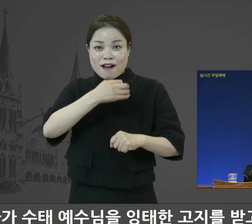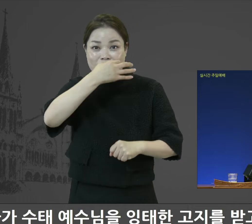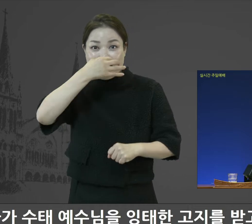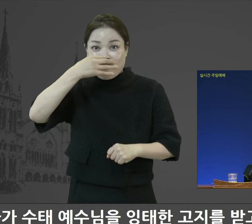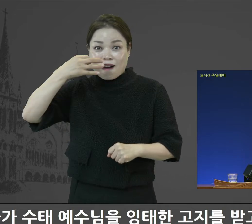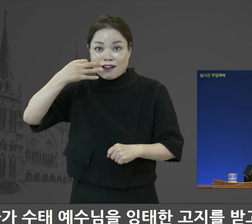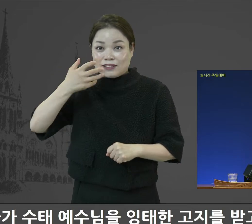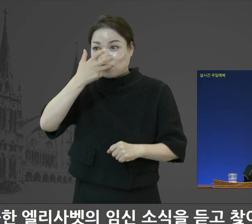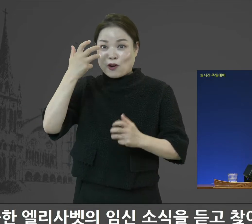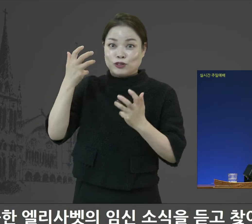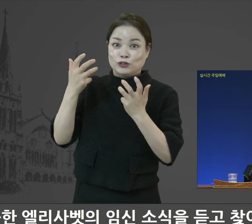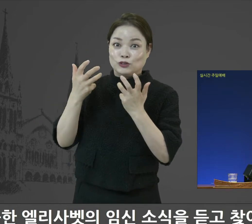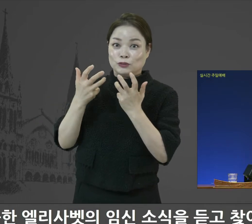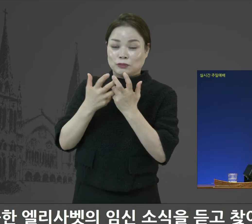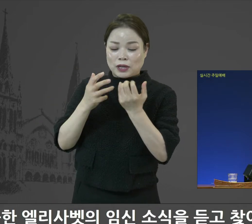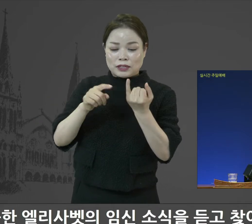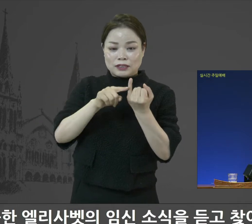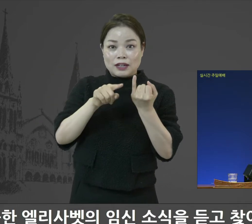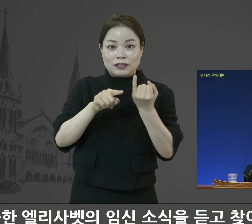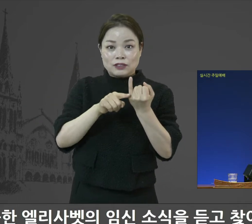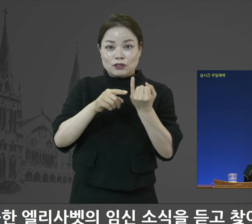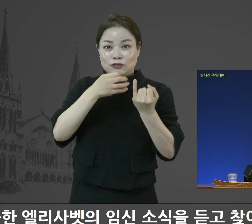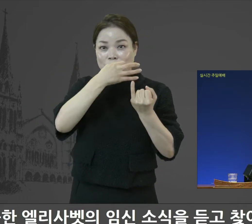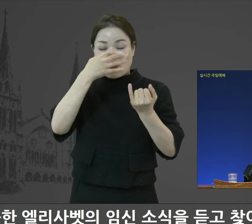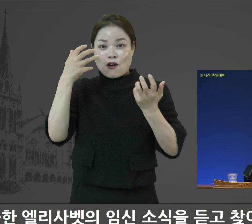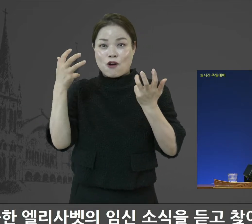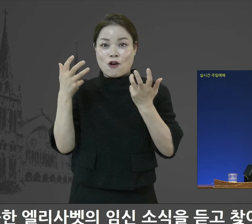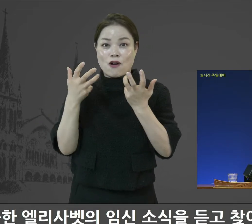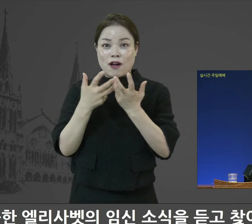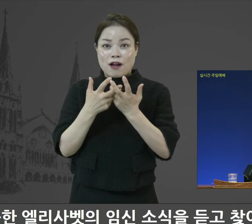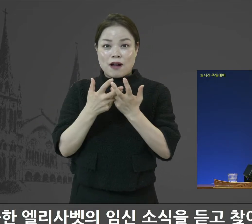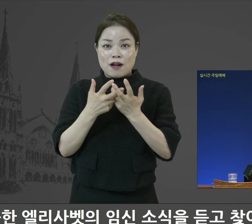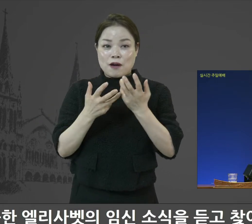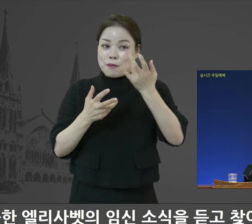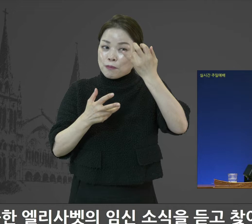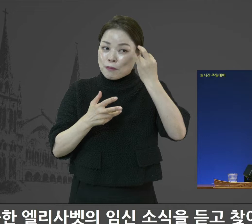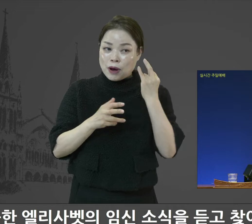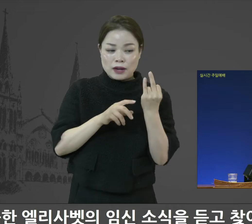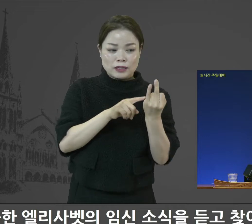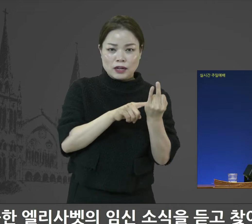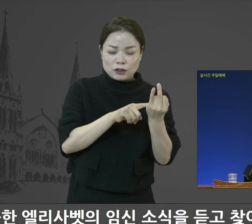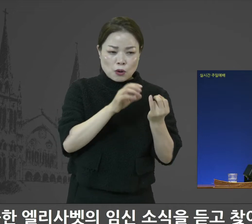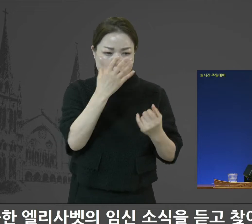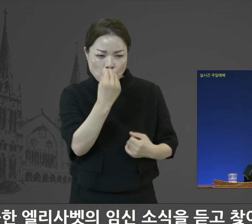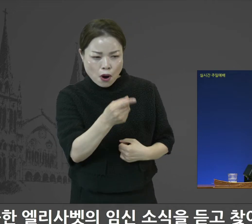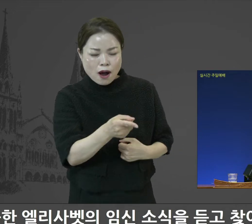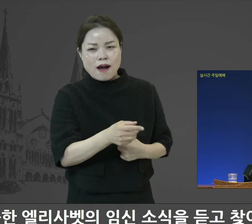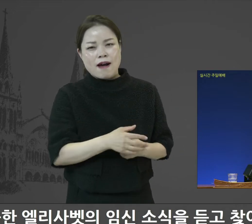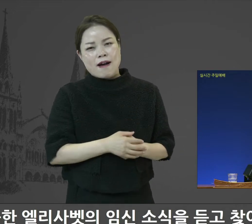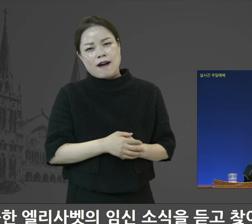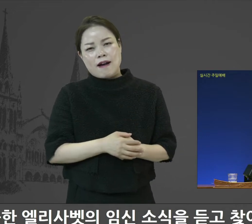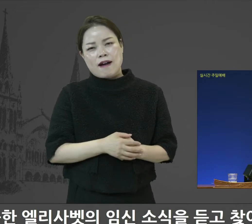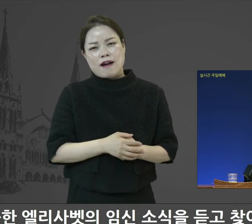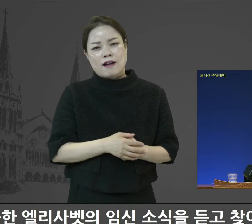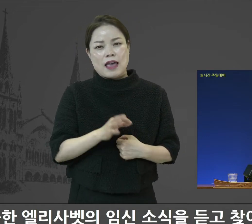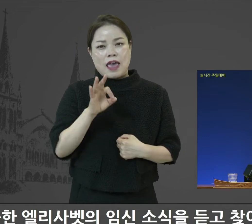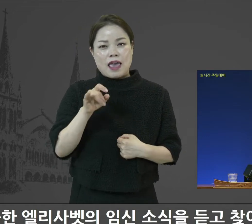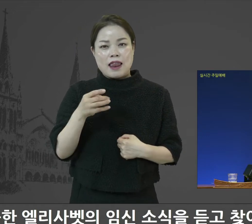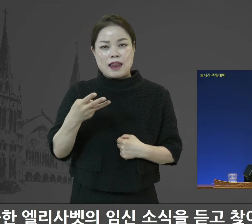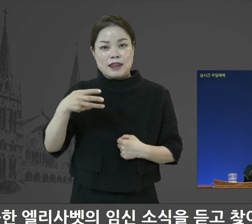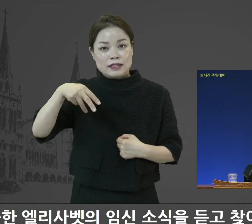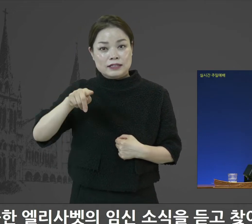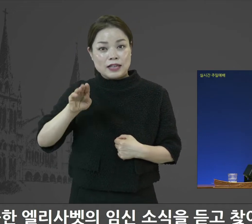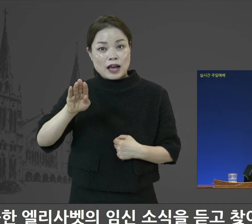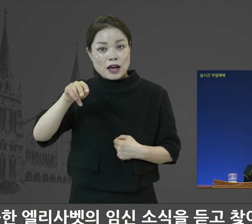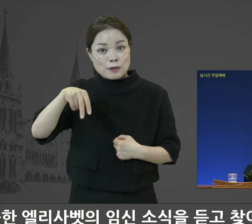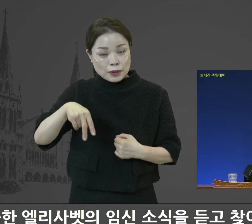충만, 태중에서부터 충만함을 보여줬죠. 마리아가 그것을 알고 이제 엘리사벳이 그것을 알고